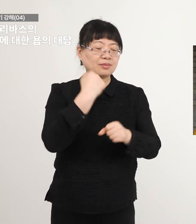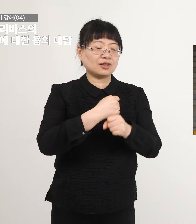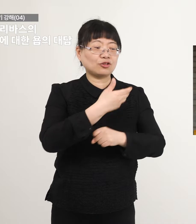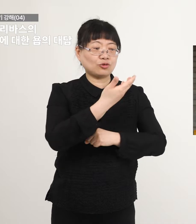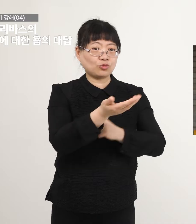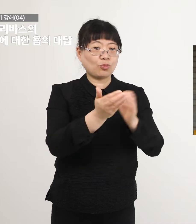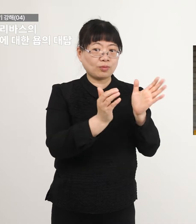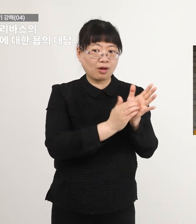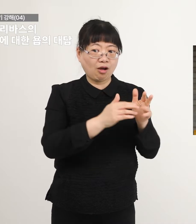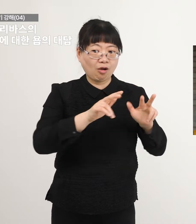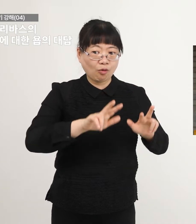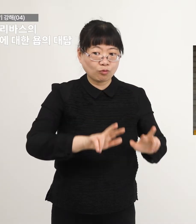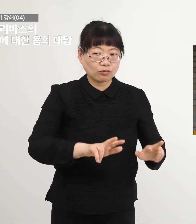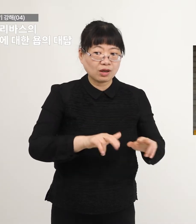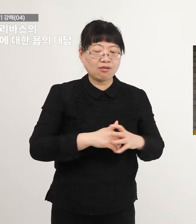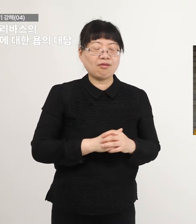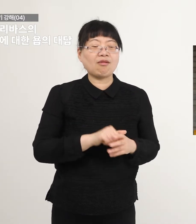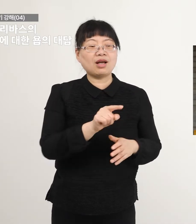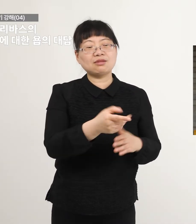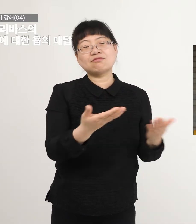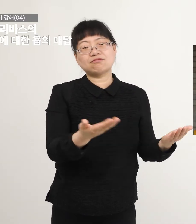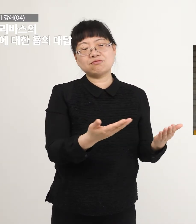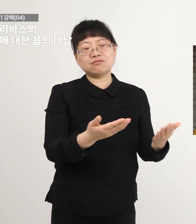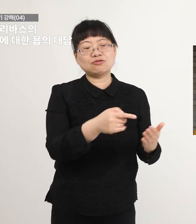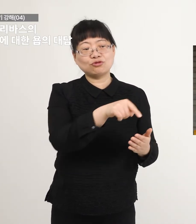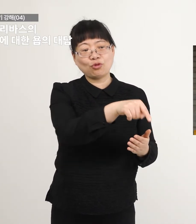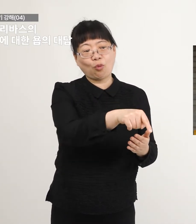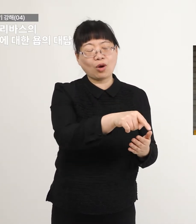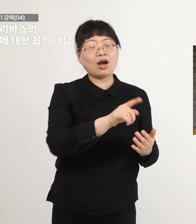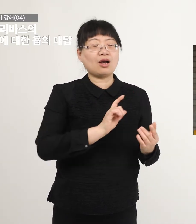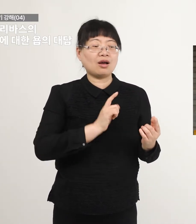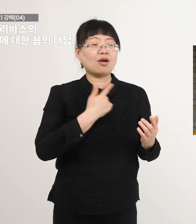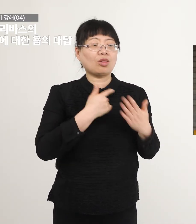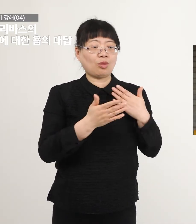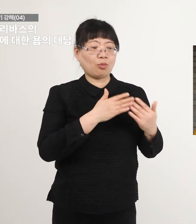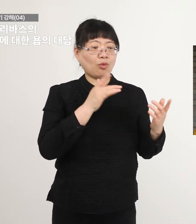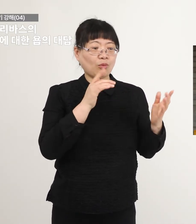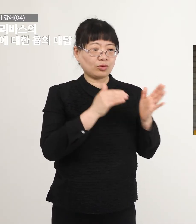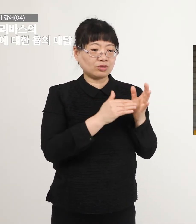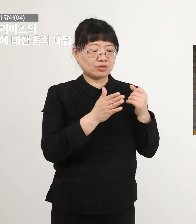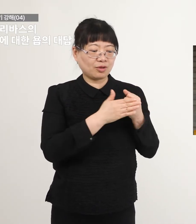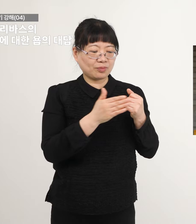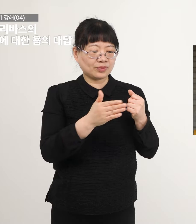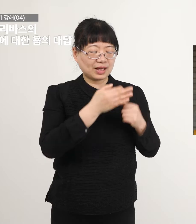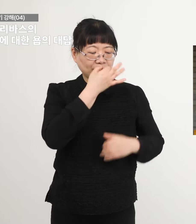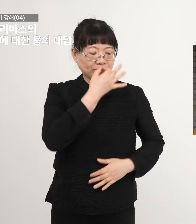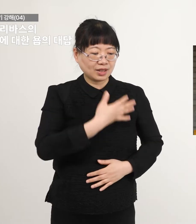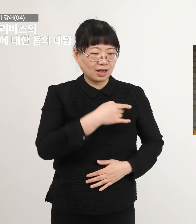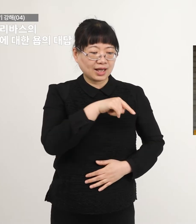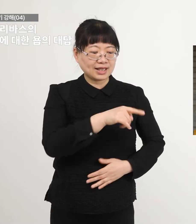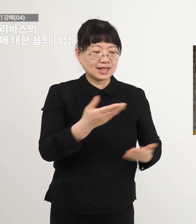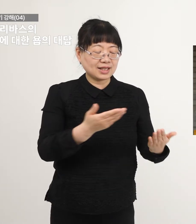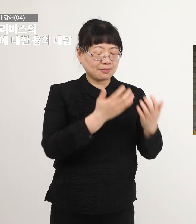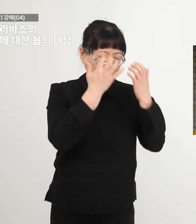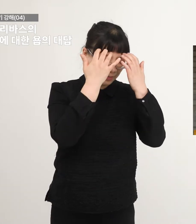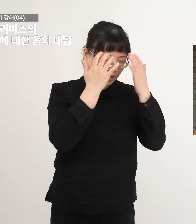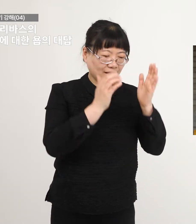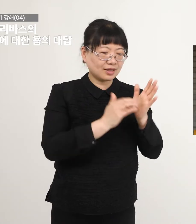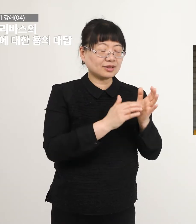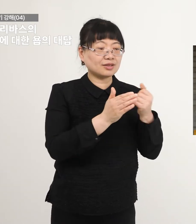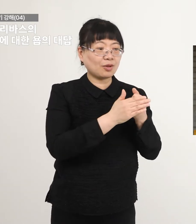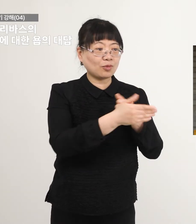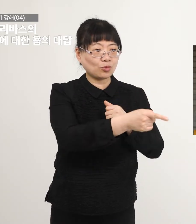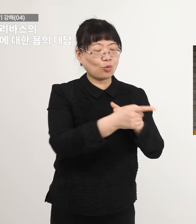하였거늘 이제 이 일이 네게 이름에 네가 힘들어하고 이 일이 네게 닥치면